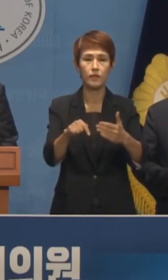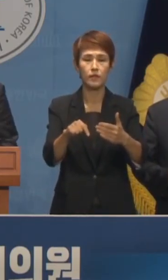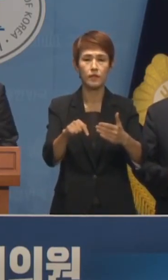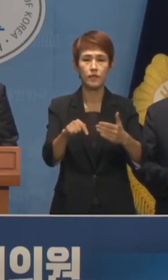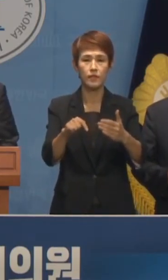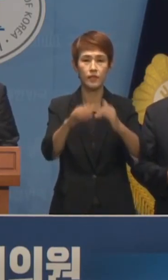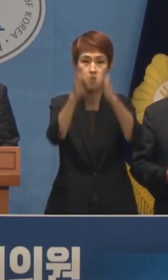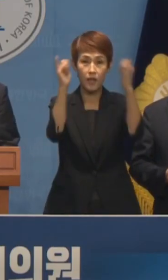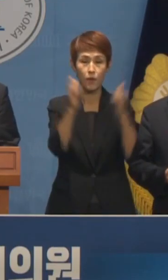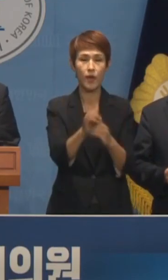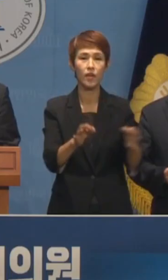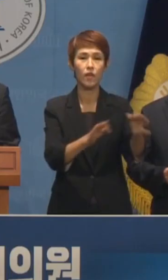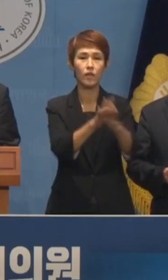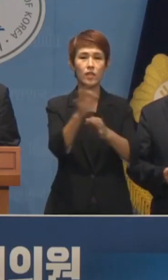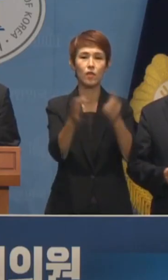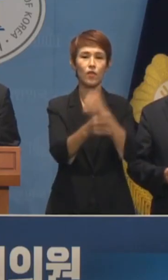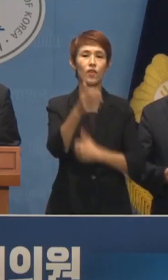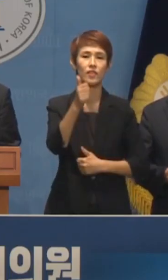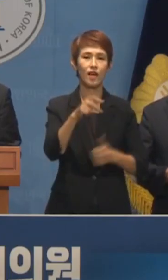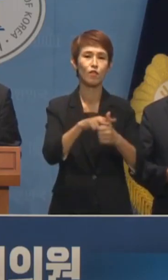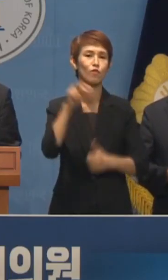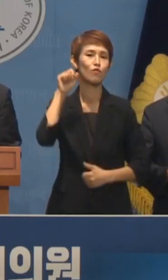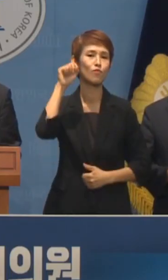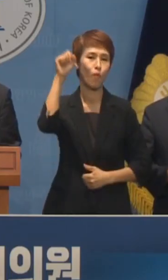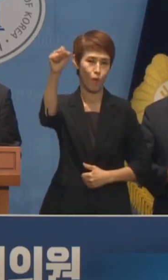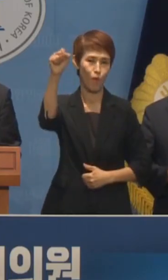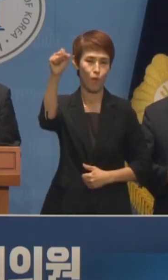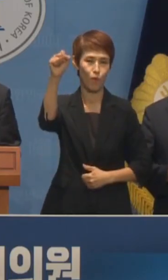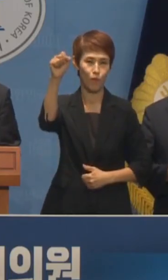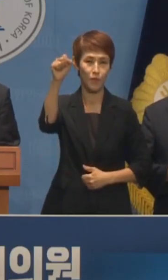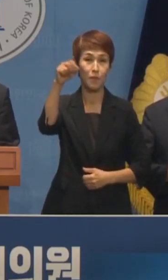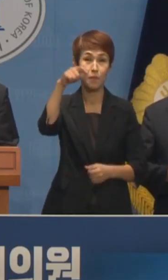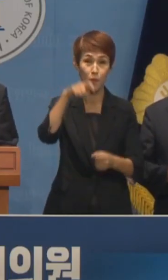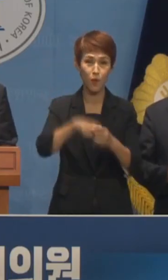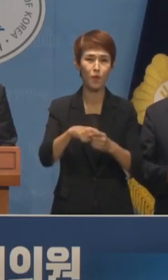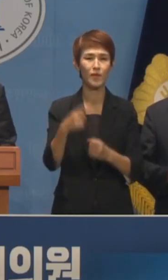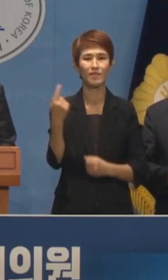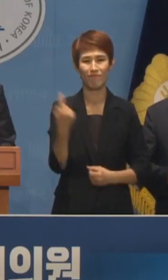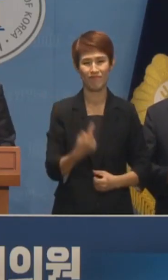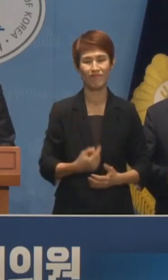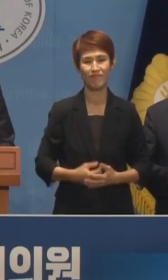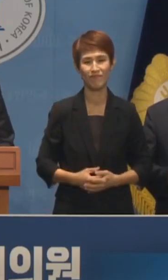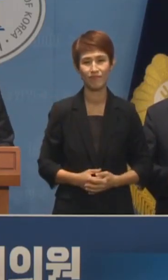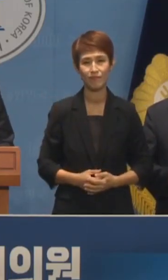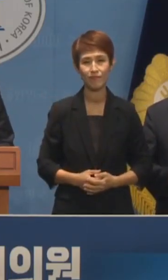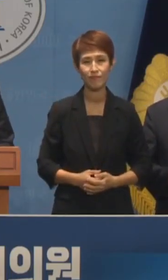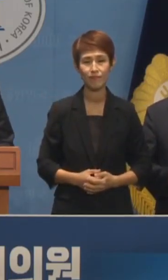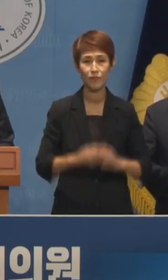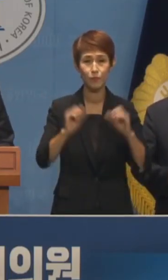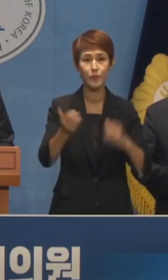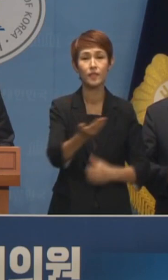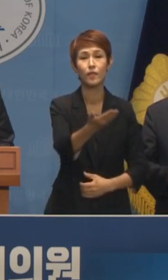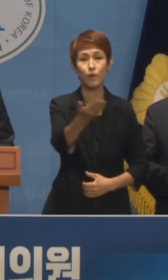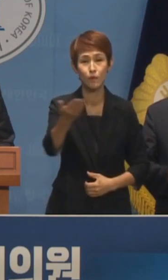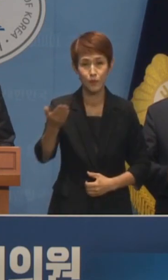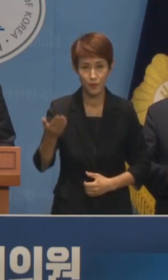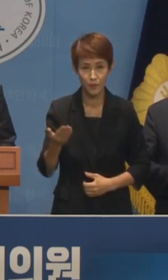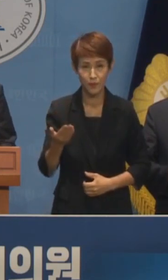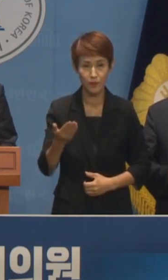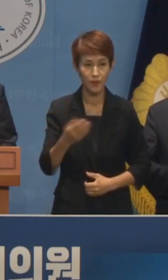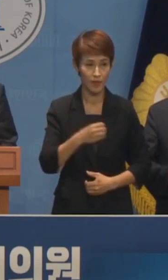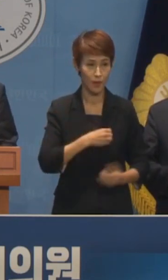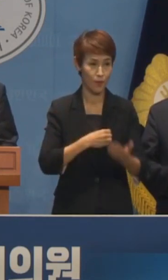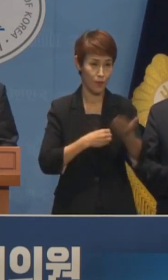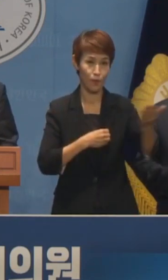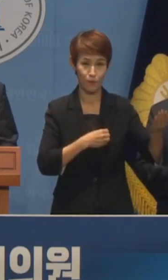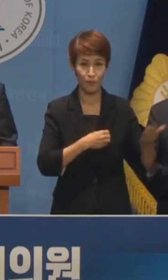더불어민주당 사회적경제위원장 후보로 출마하기 위해 이 자리에 섰습니다. 국민 여러분, 민주당 당원 동지